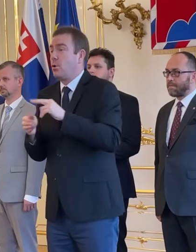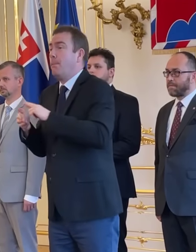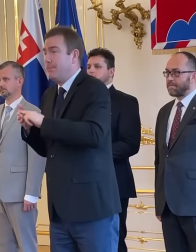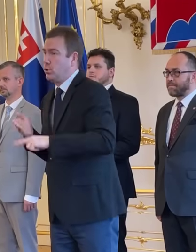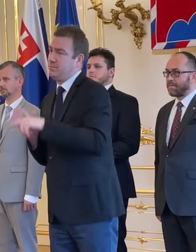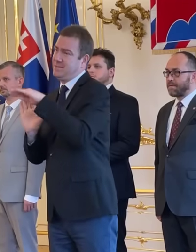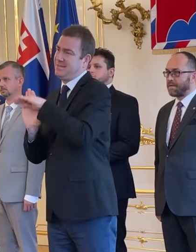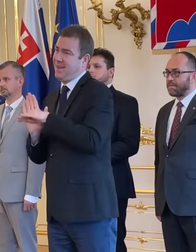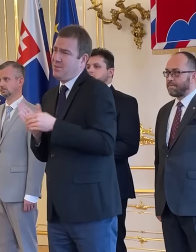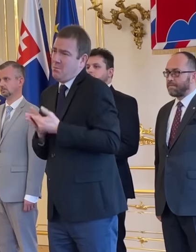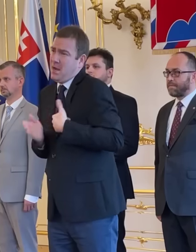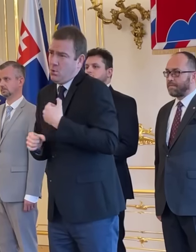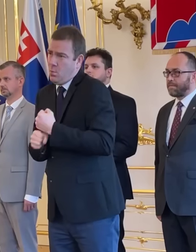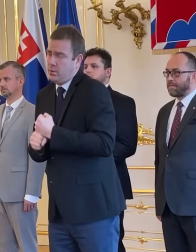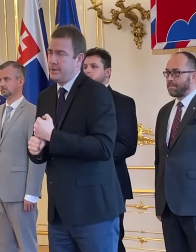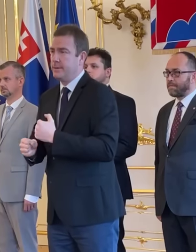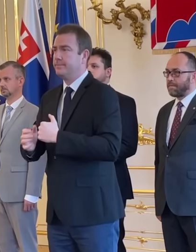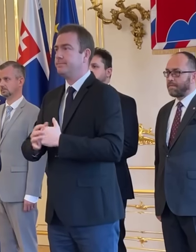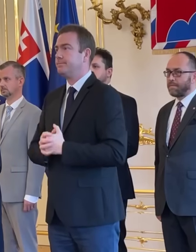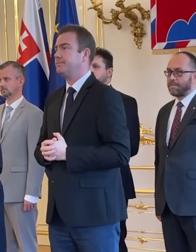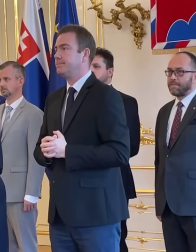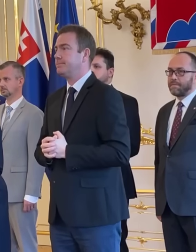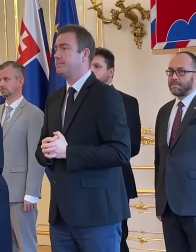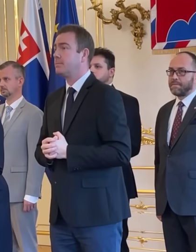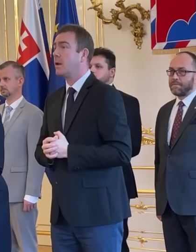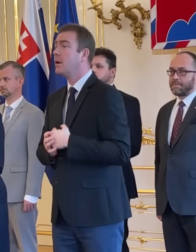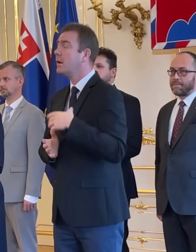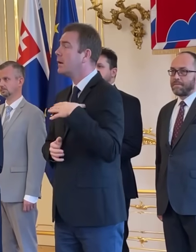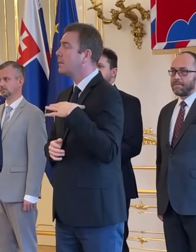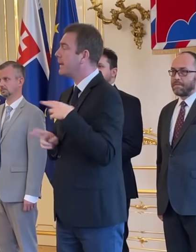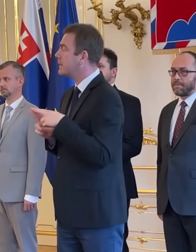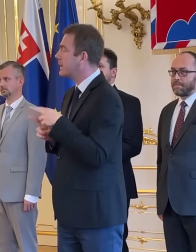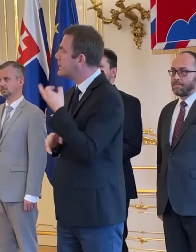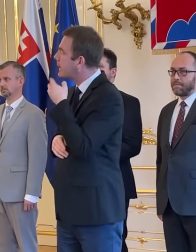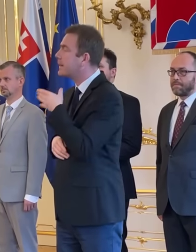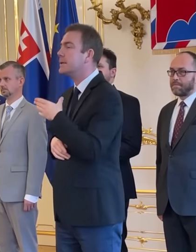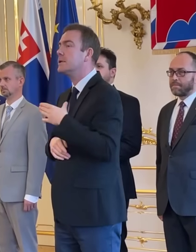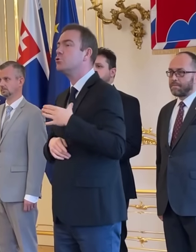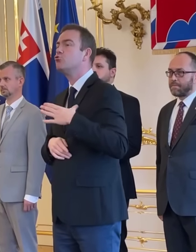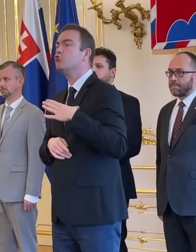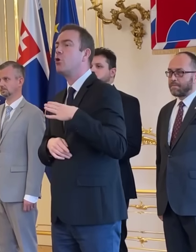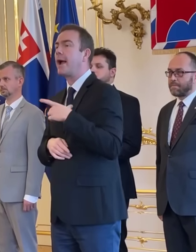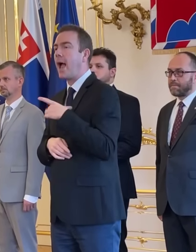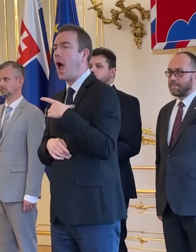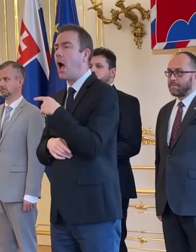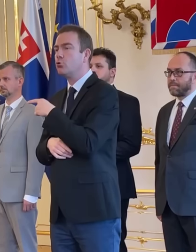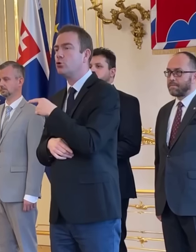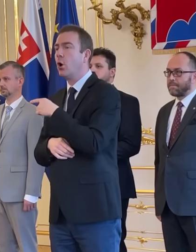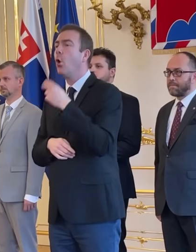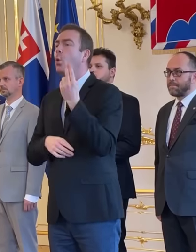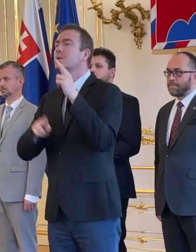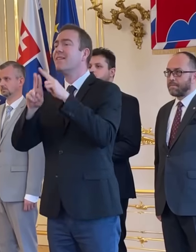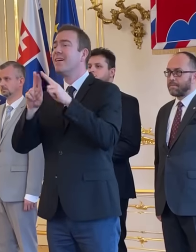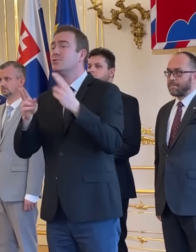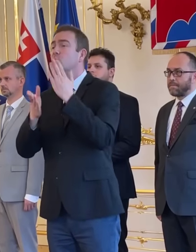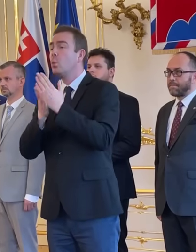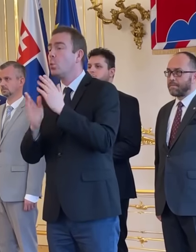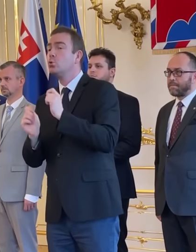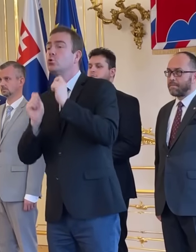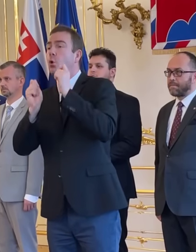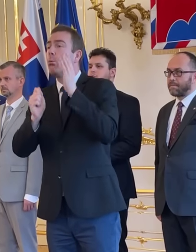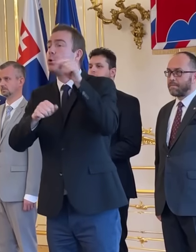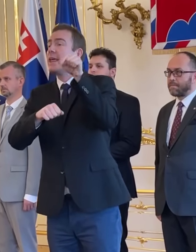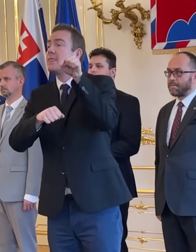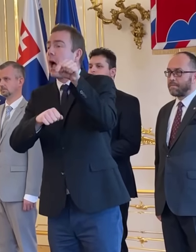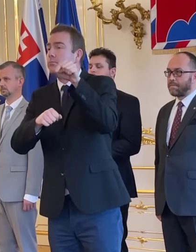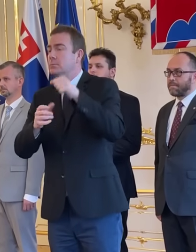podpis zákona. Pani prezidentka, kedy očakávate, že doputuje váš návrh na Ústavný súd a kedy by reálne mohol začať Ústavný